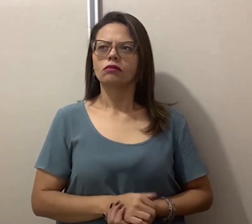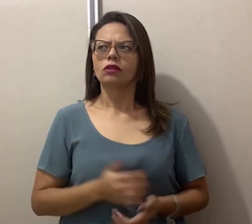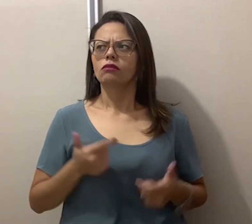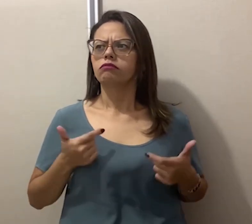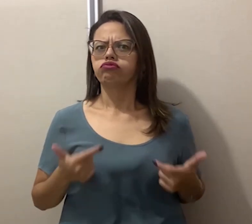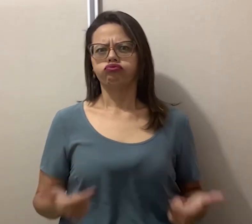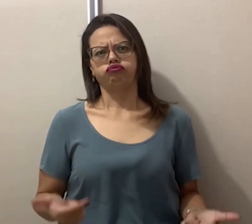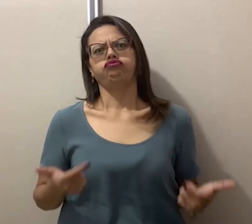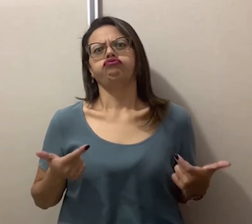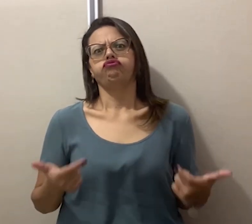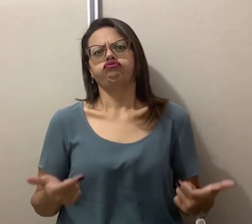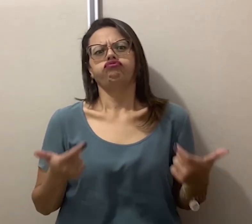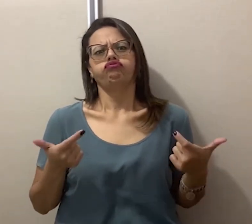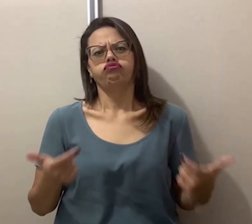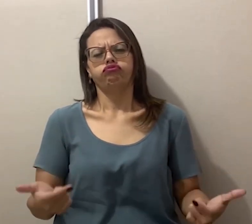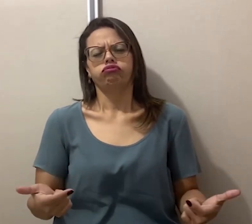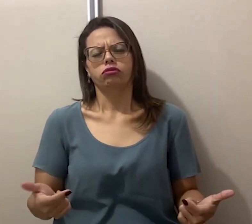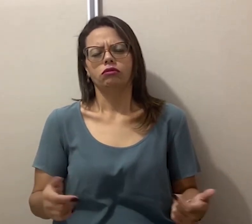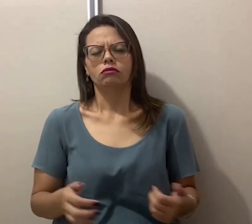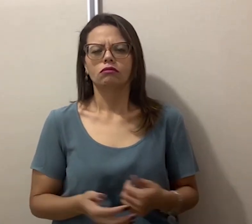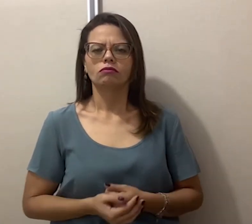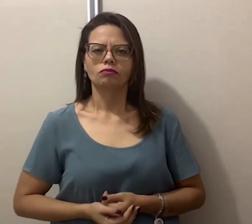Chato. Muito chato.